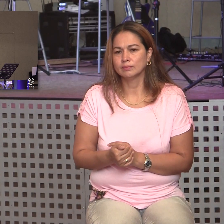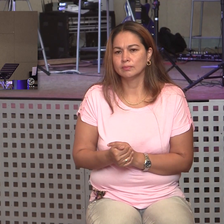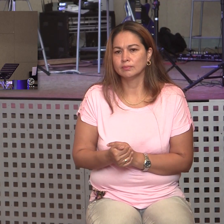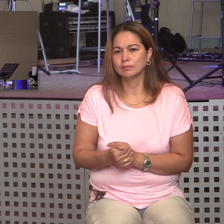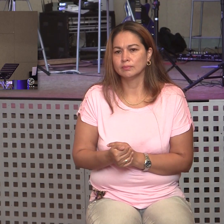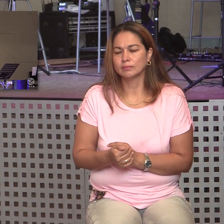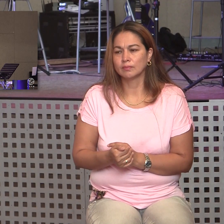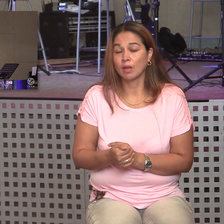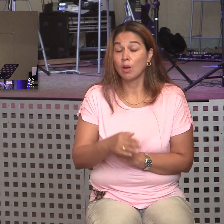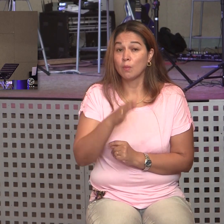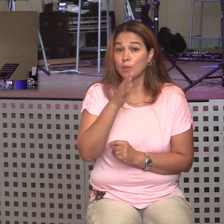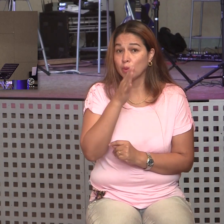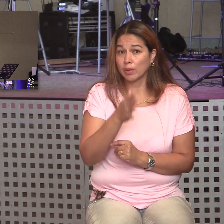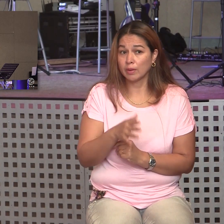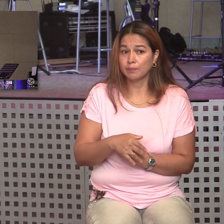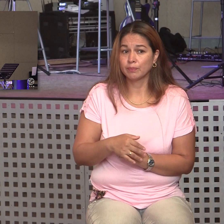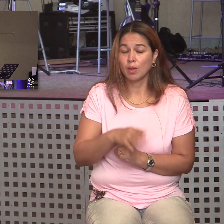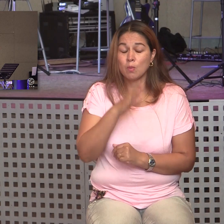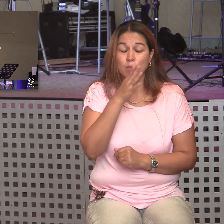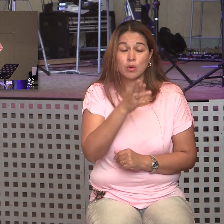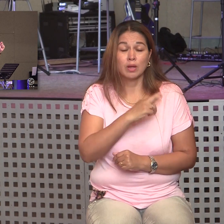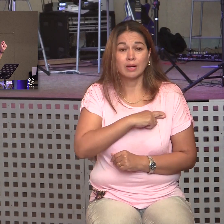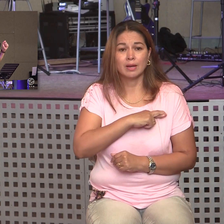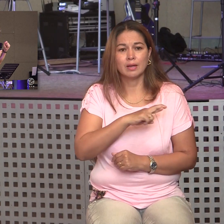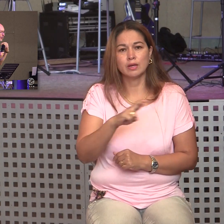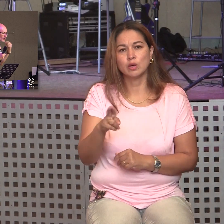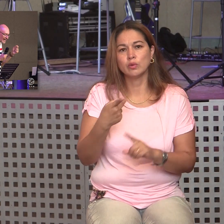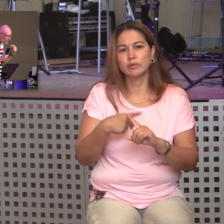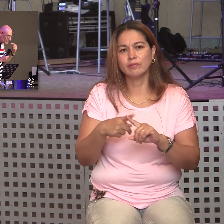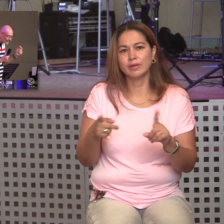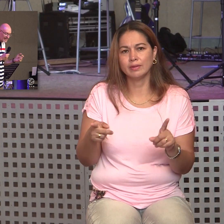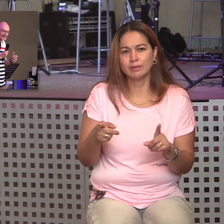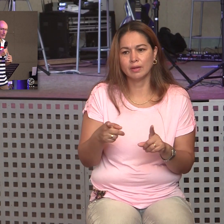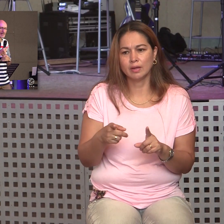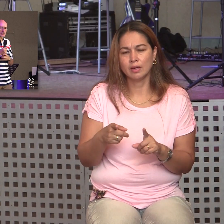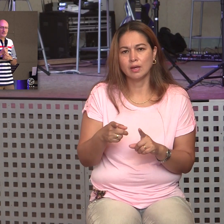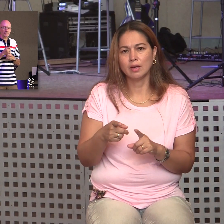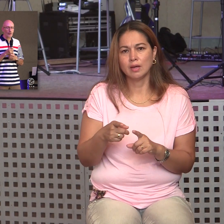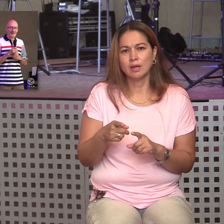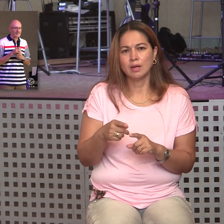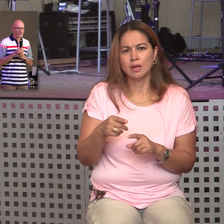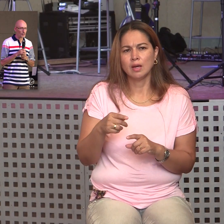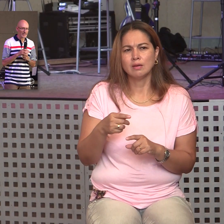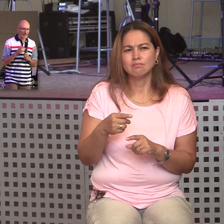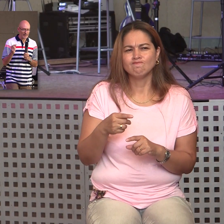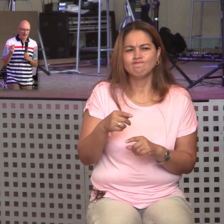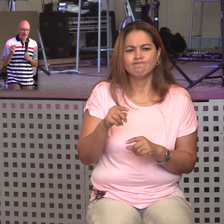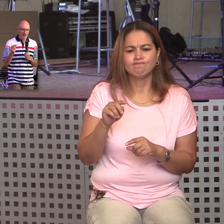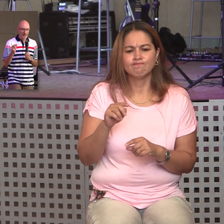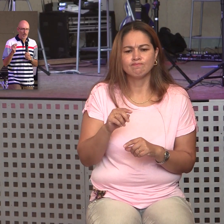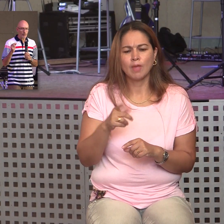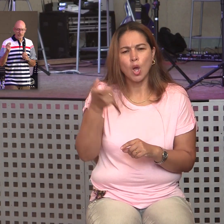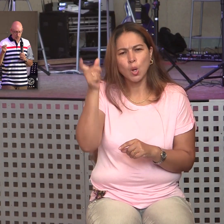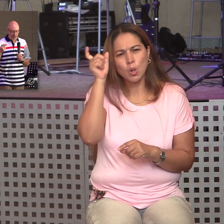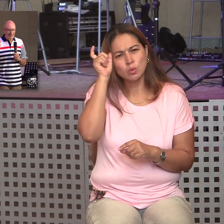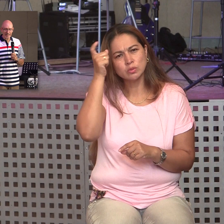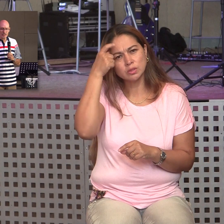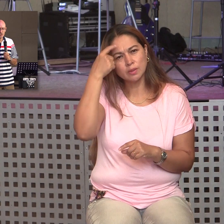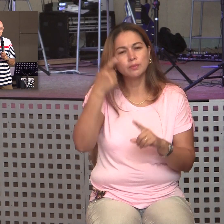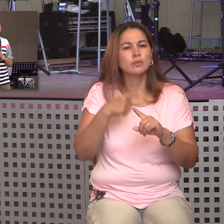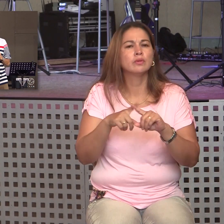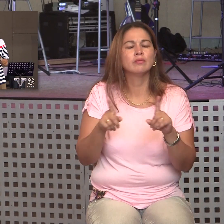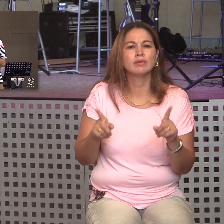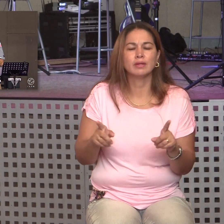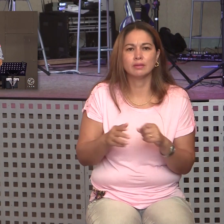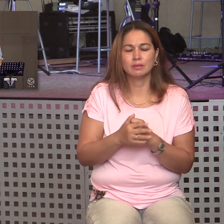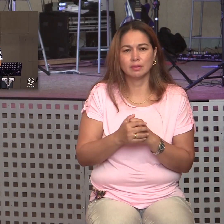sigue ejecutando el mismo principio una y otra vez a lo largo de toda la historia. Cuando lo religioso